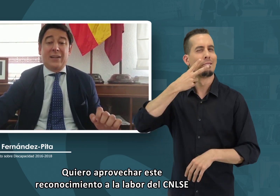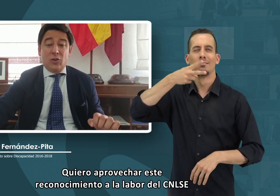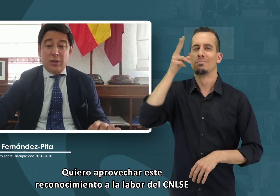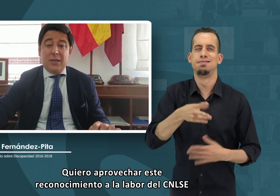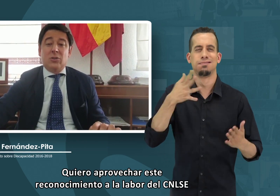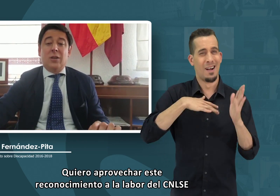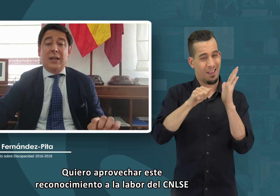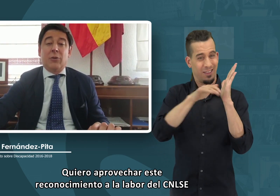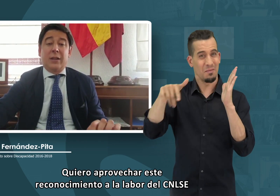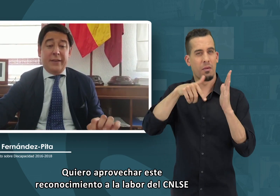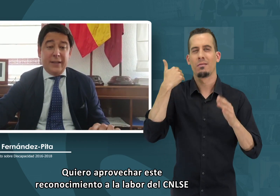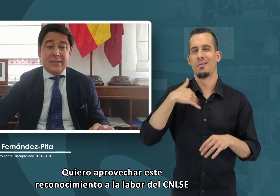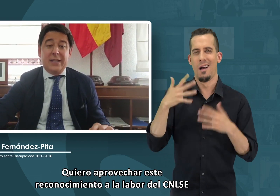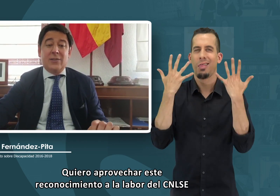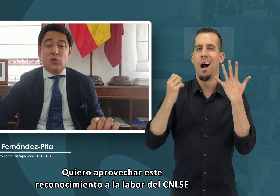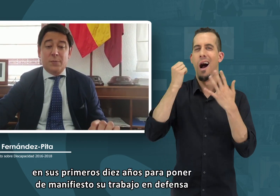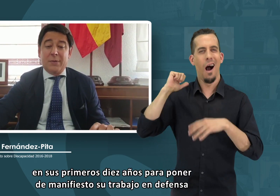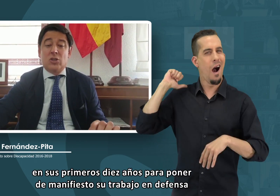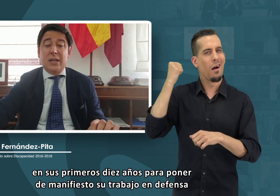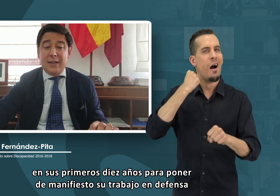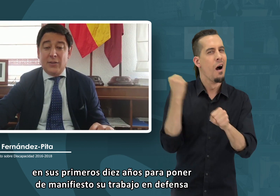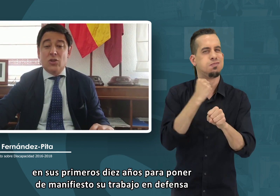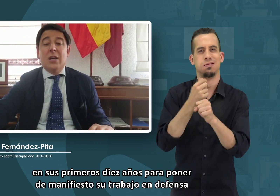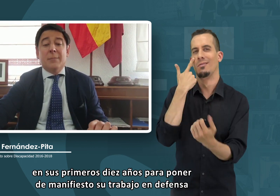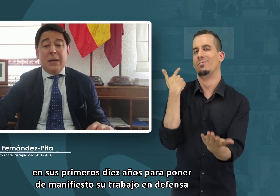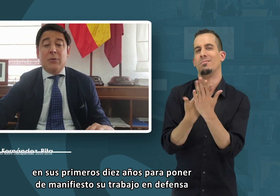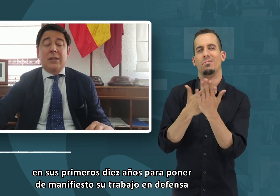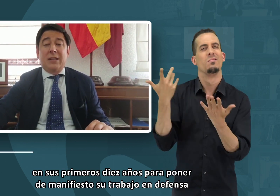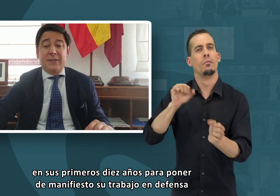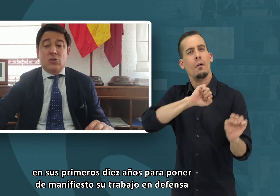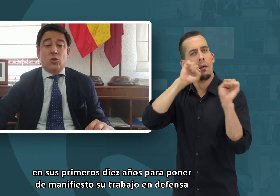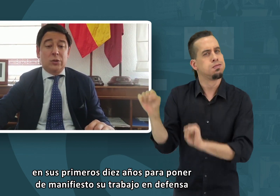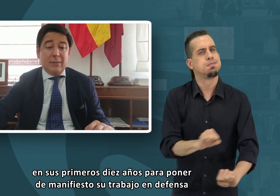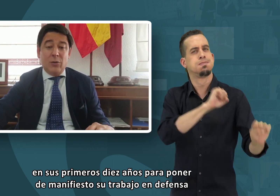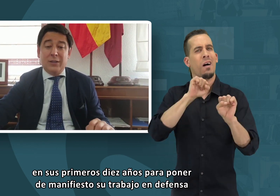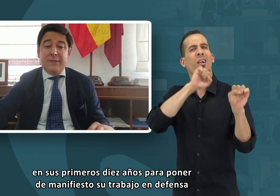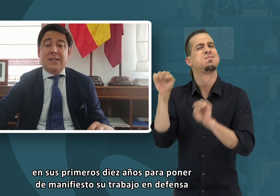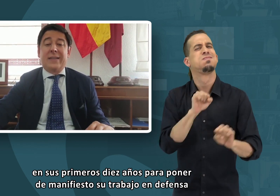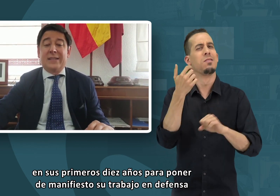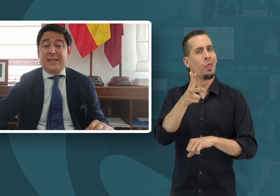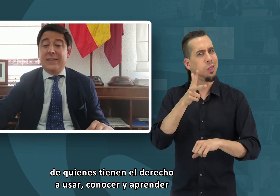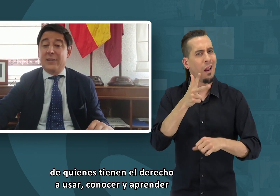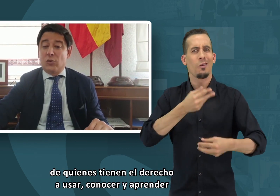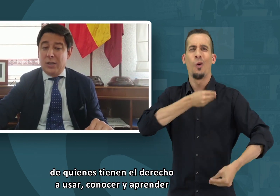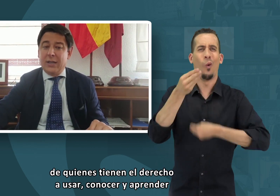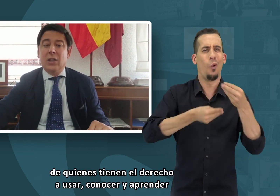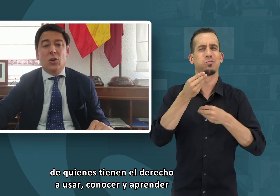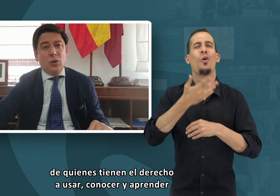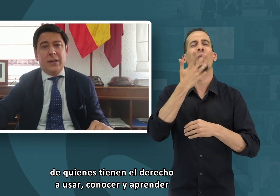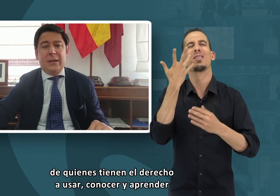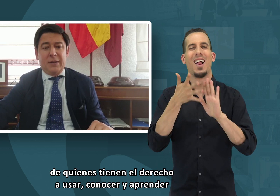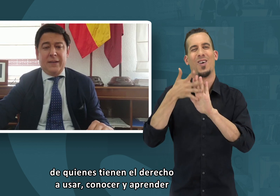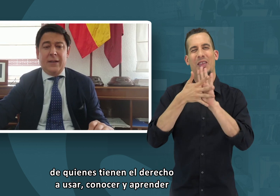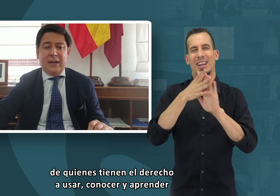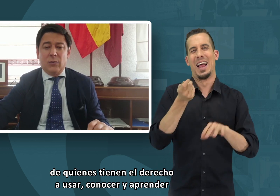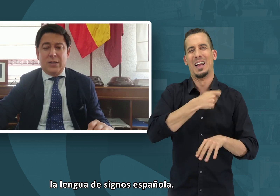este reconocimiento a la labor del CENELSE en sus primeros 10 años para poner de manifiesto su trabajo en defensa de quienes tienen derecho a usar,